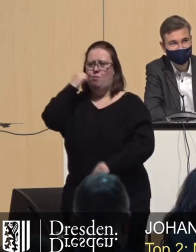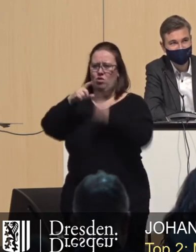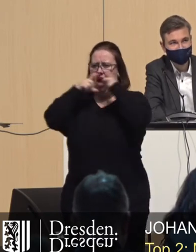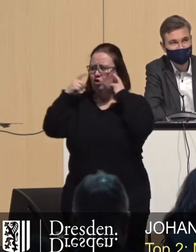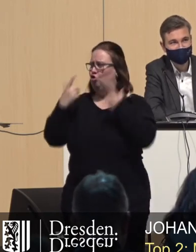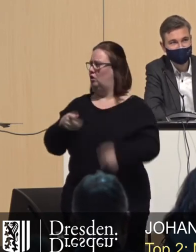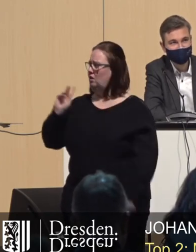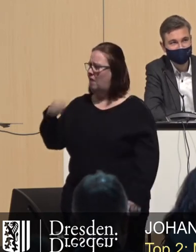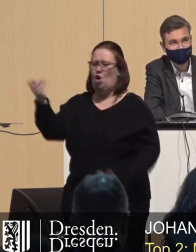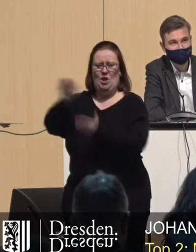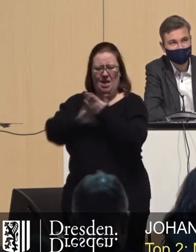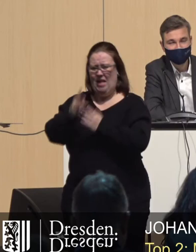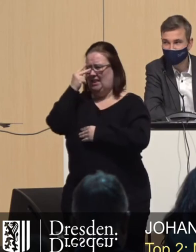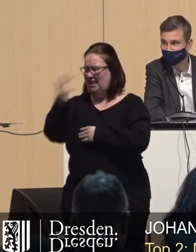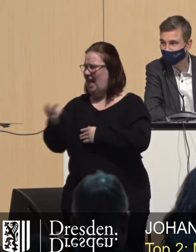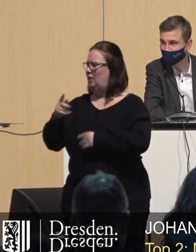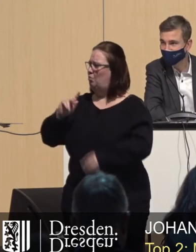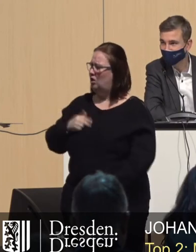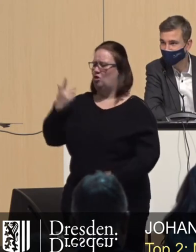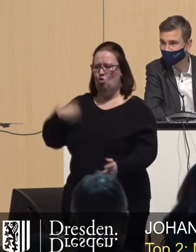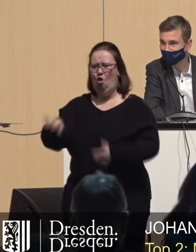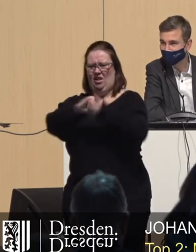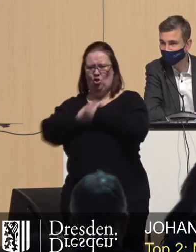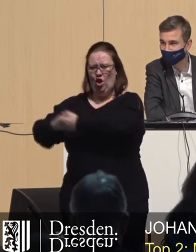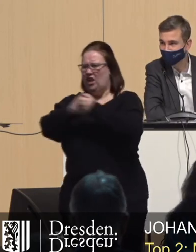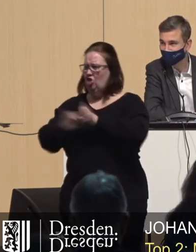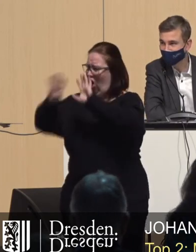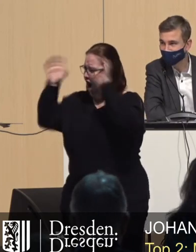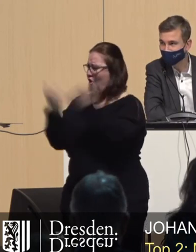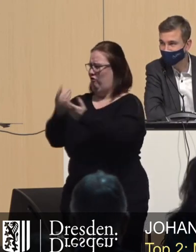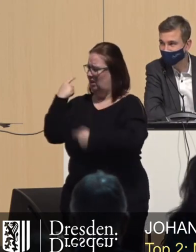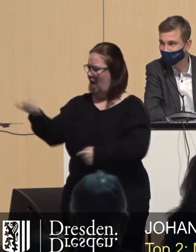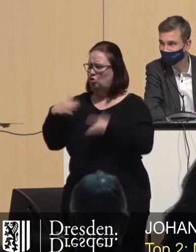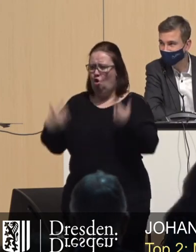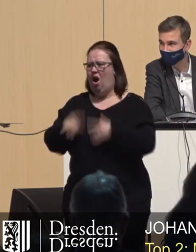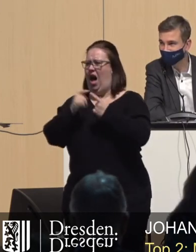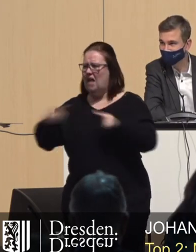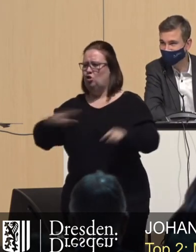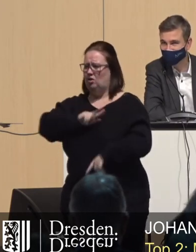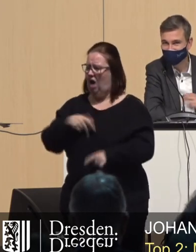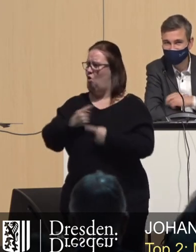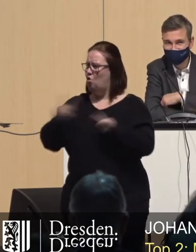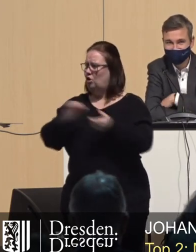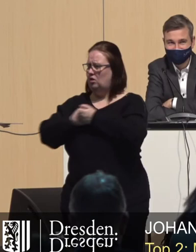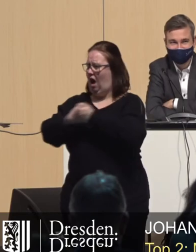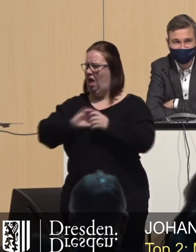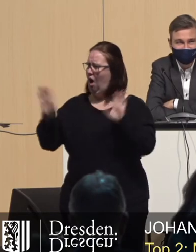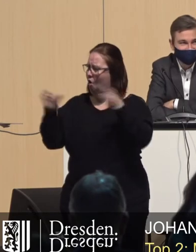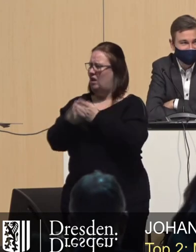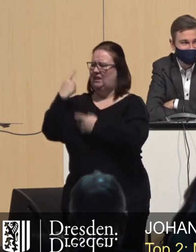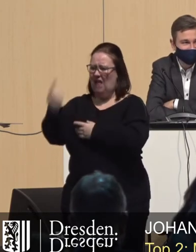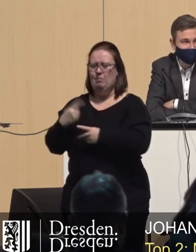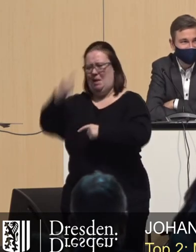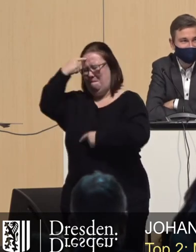Mund-Nasen-Schutz. Ich habe Sie noch nie gesehen. Sie sind ein unsolidarischer Haufen. Sie sind ein asozialer, unsolidarischer Haufen. Sie